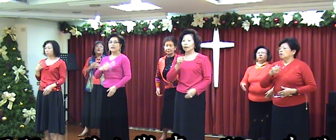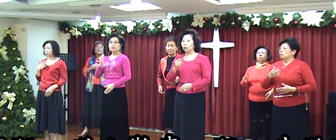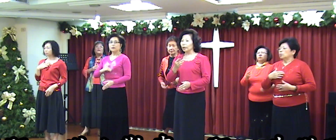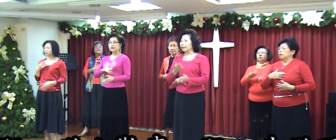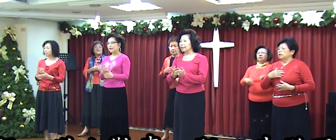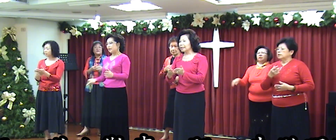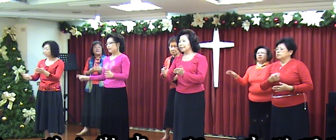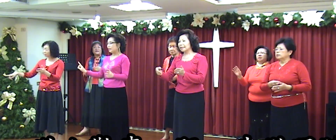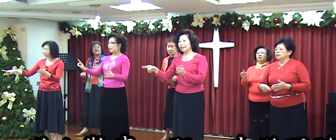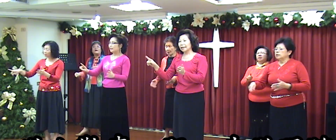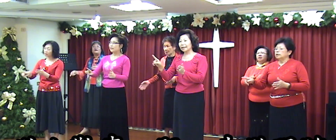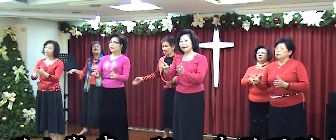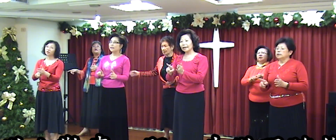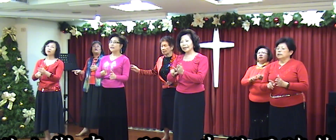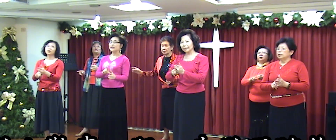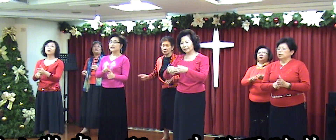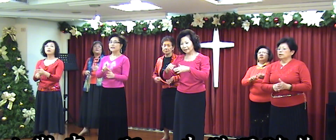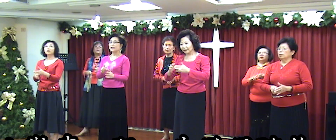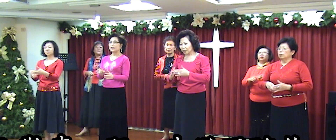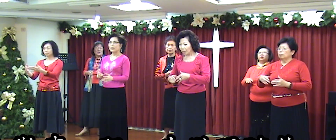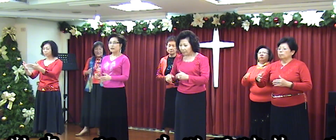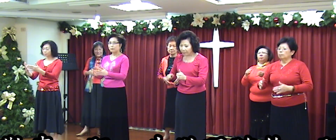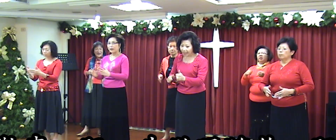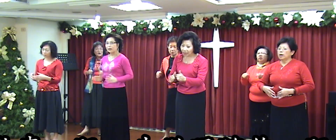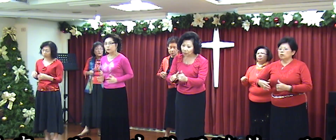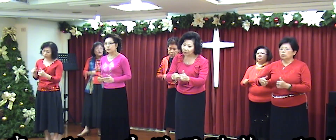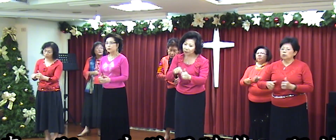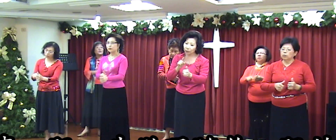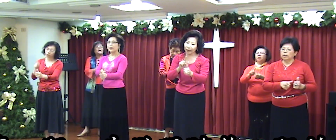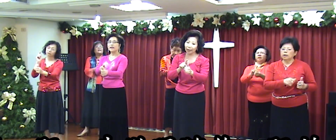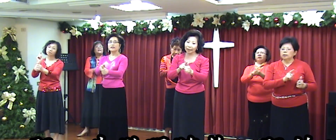愿你心被阮对你，